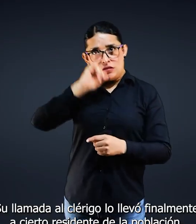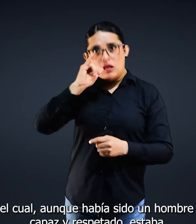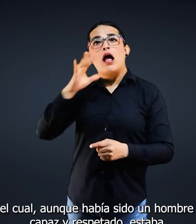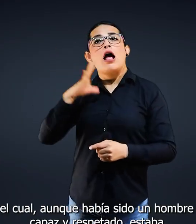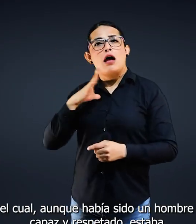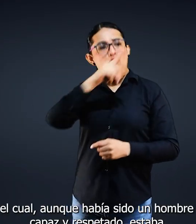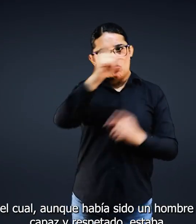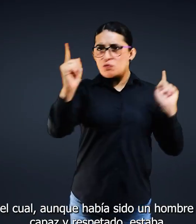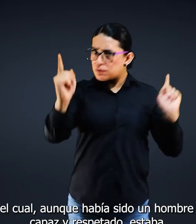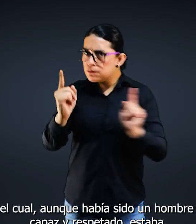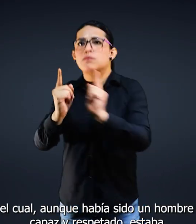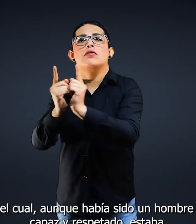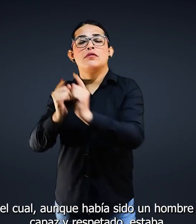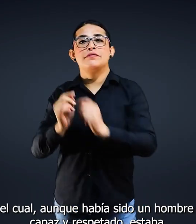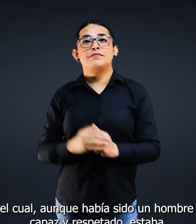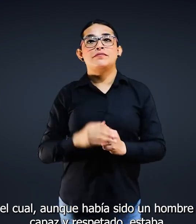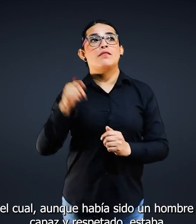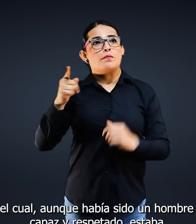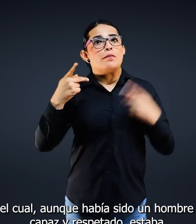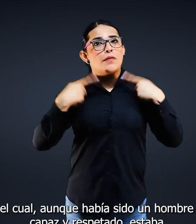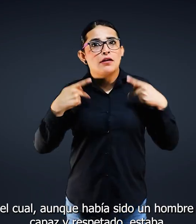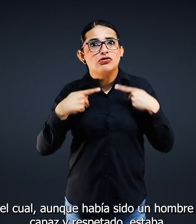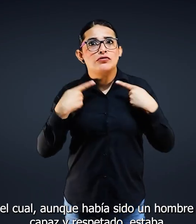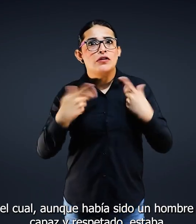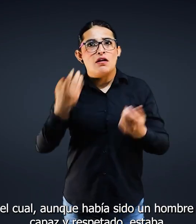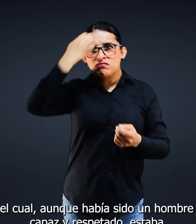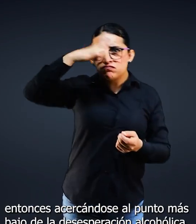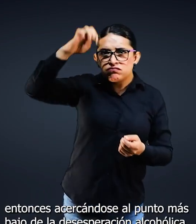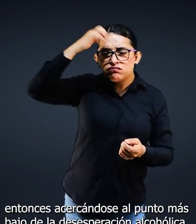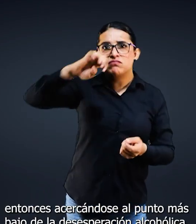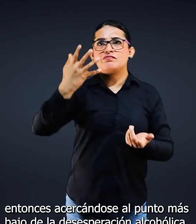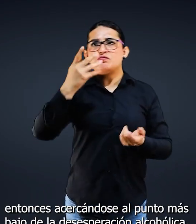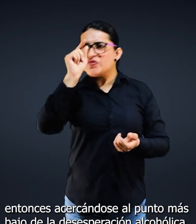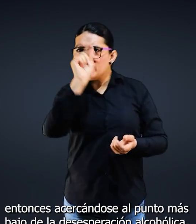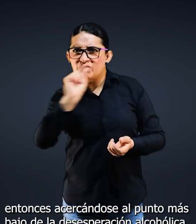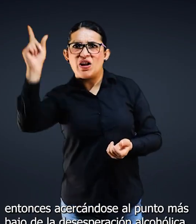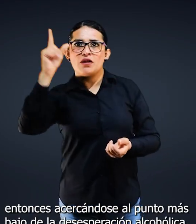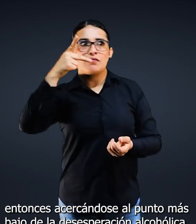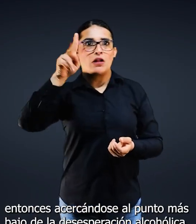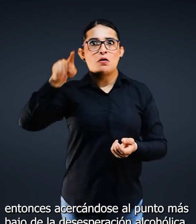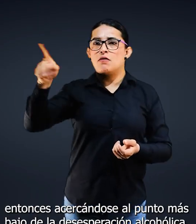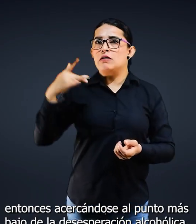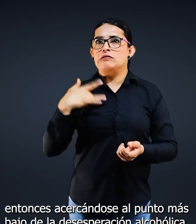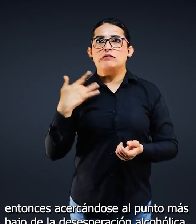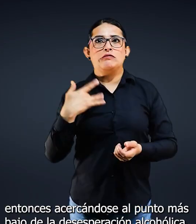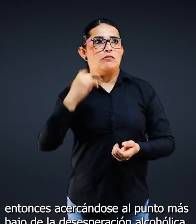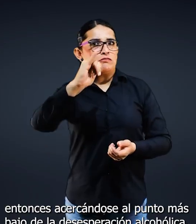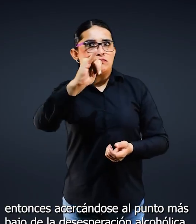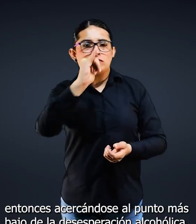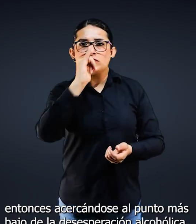el cual, aunque había sido un hombre capaz y respetado, estaba entonces acercándose al punto más bajo de la desesperación